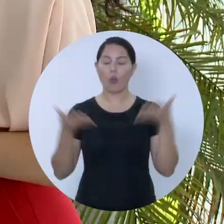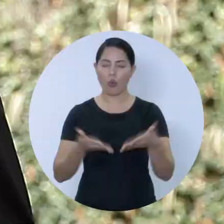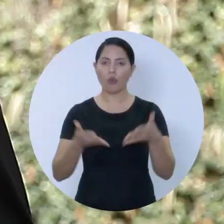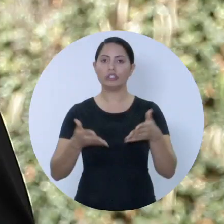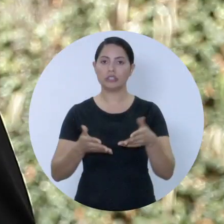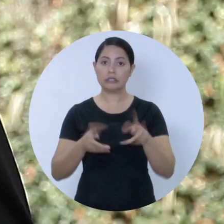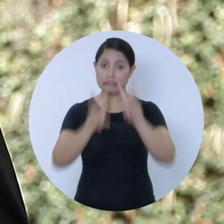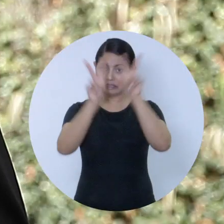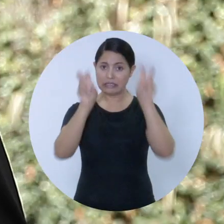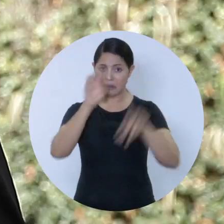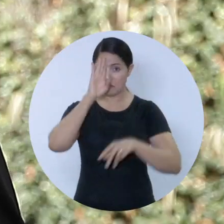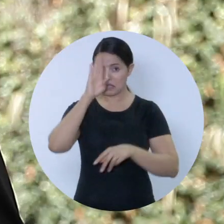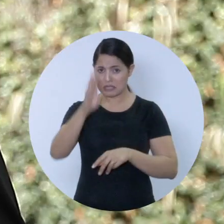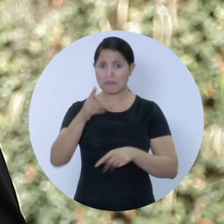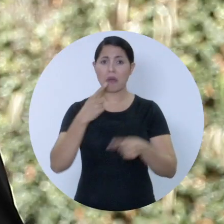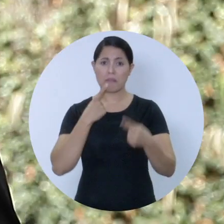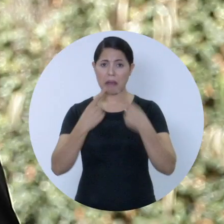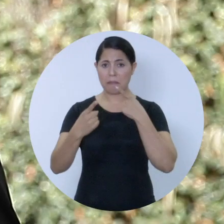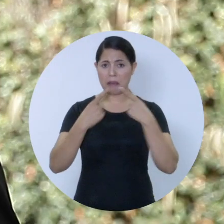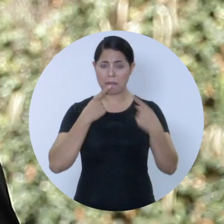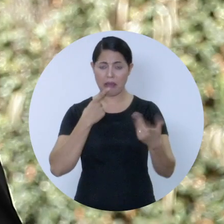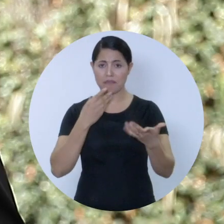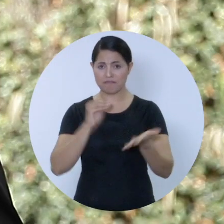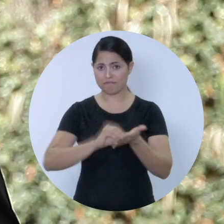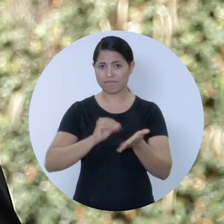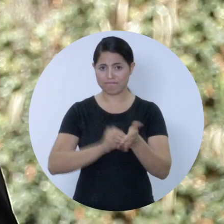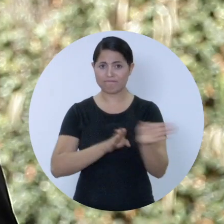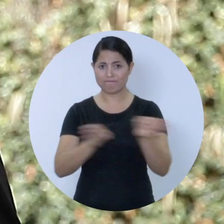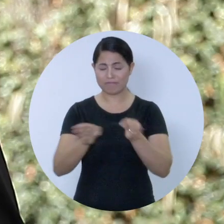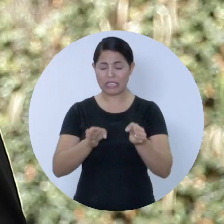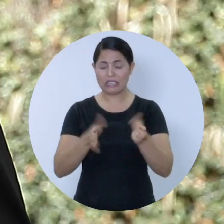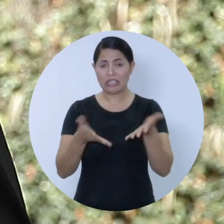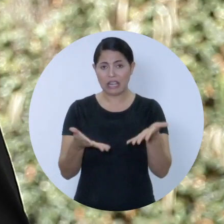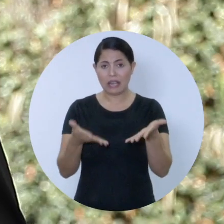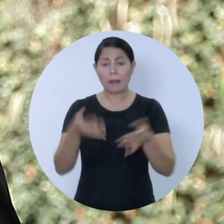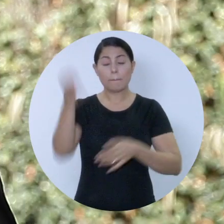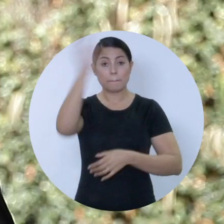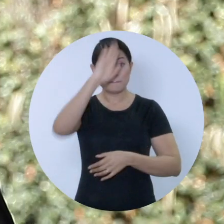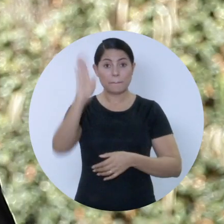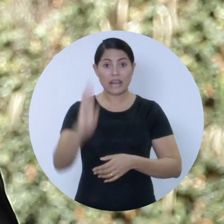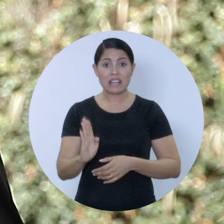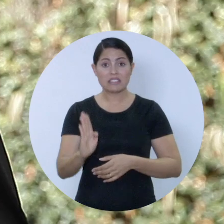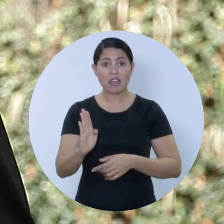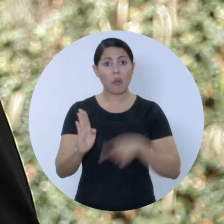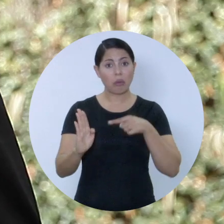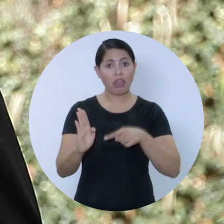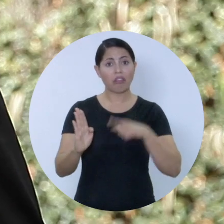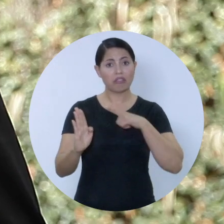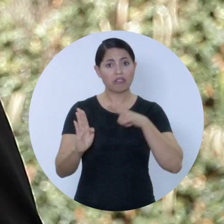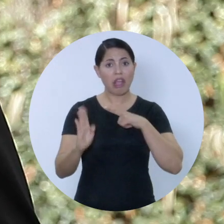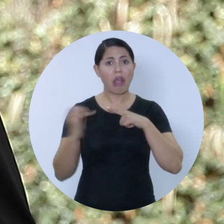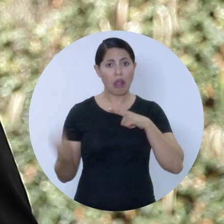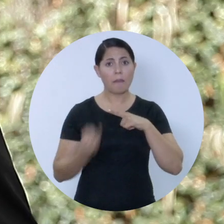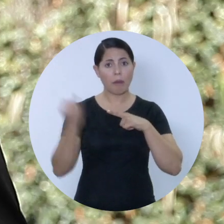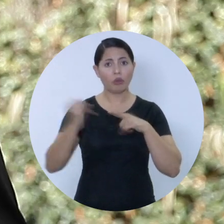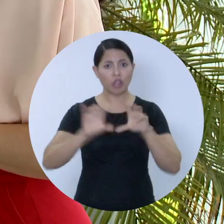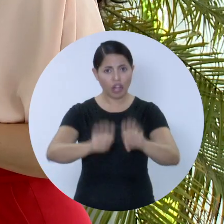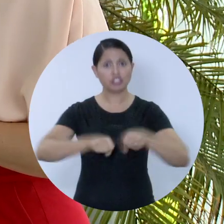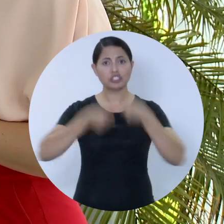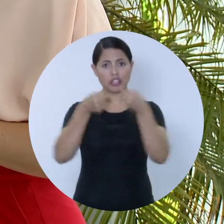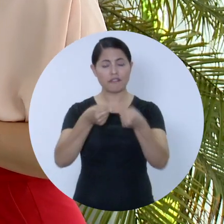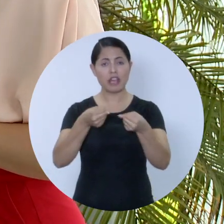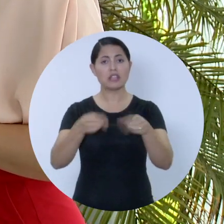Essa realmente é a nossa principal preocupação e principal reclamação. O Brasil definitivamente tem um dos sistemas mundiais